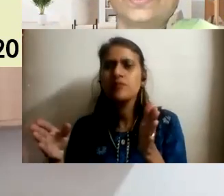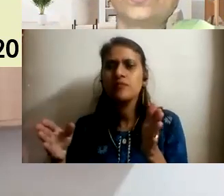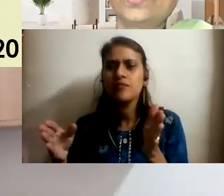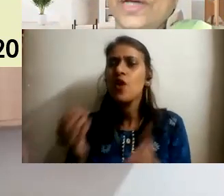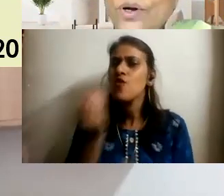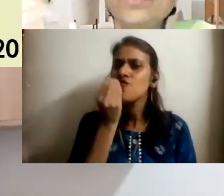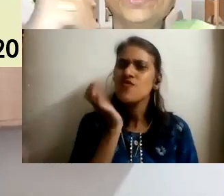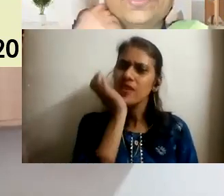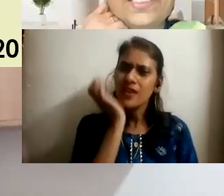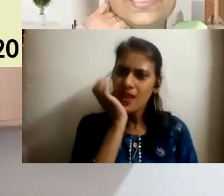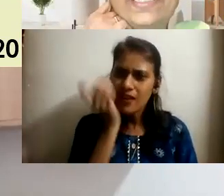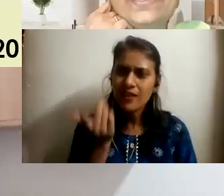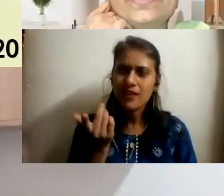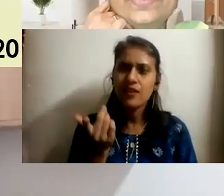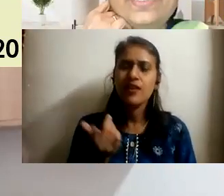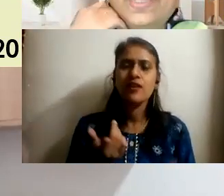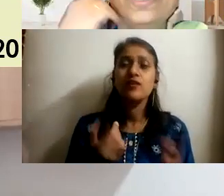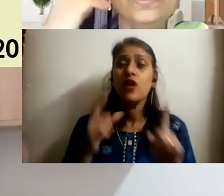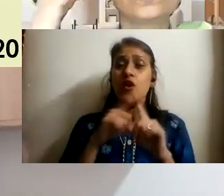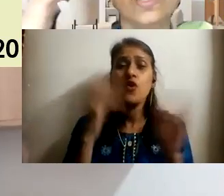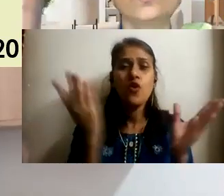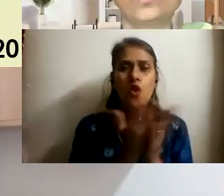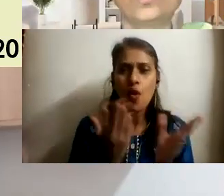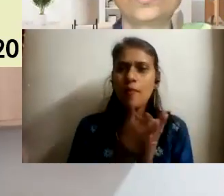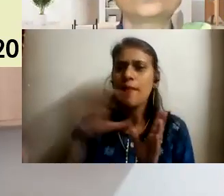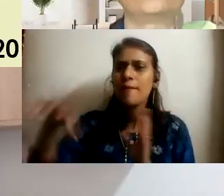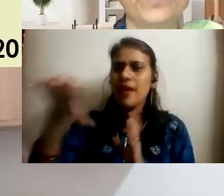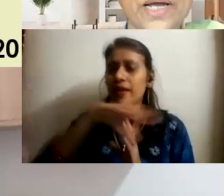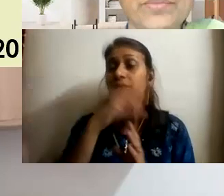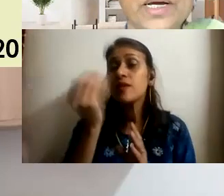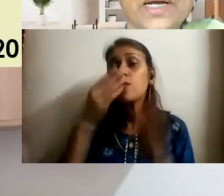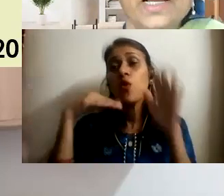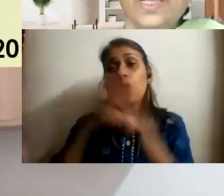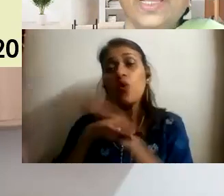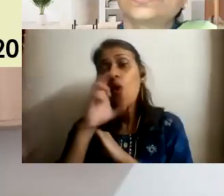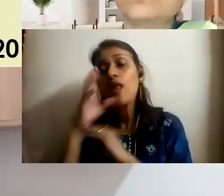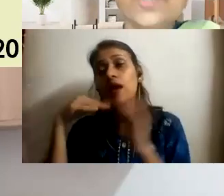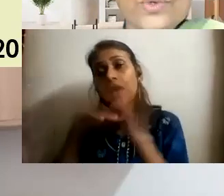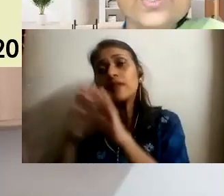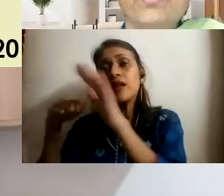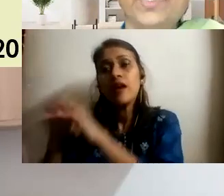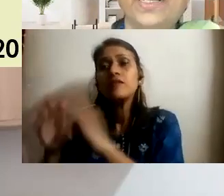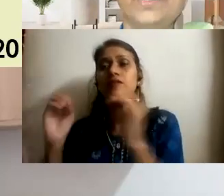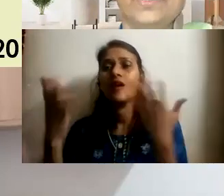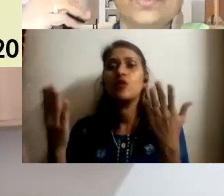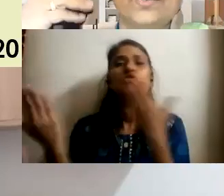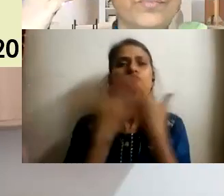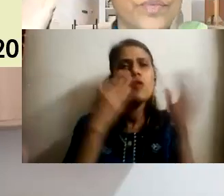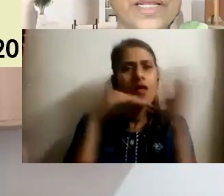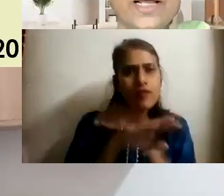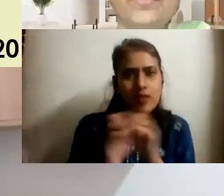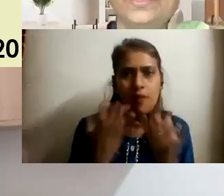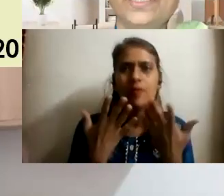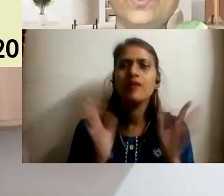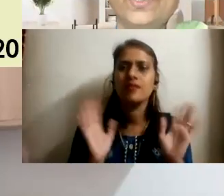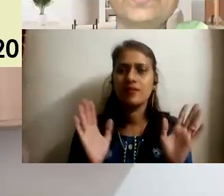कैंटीन एंड डॉक्यूमेंटेशन सेंटर्स एंड सम कॉलेजेस ओपन्ड अप एंड सम स्कूल्स ओपन्ड अप. सो